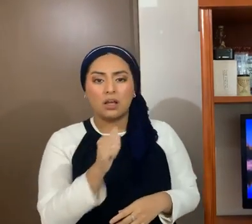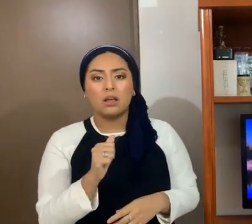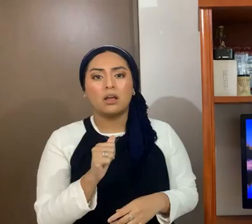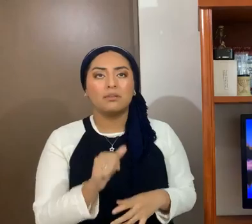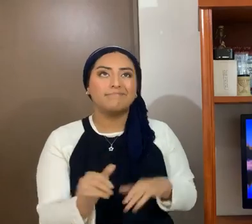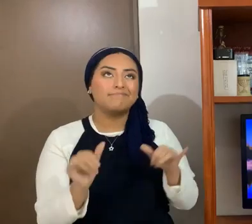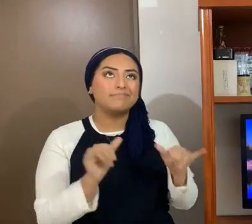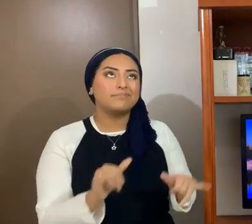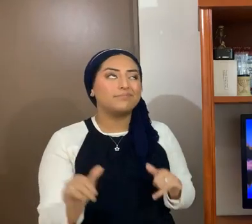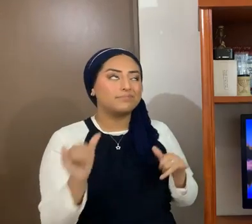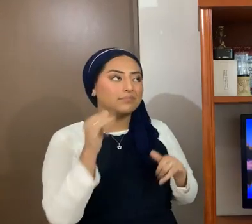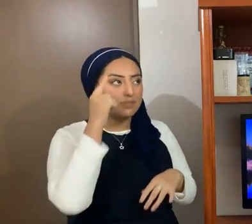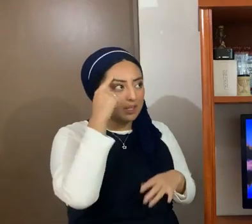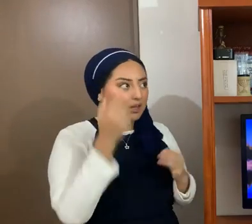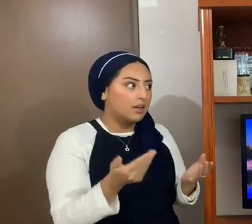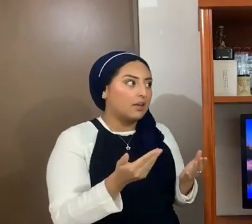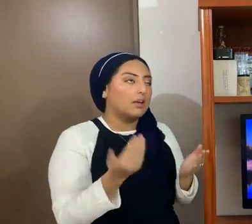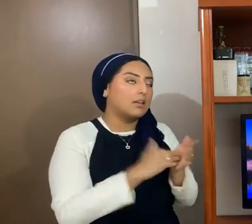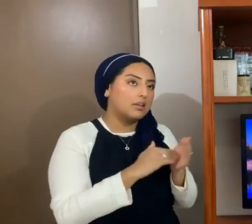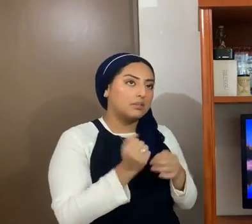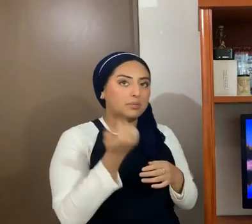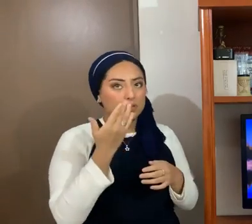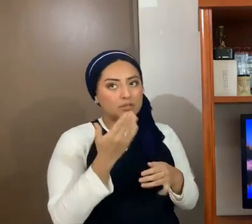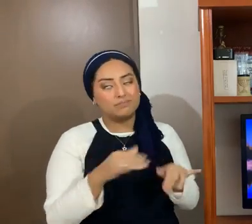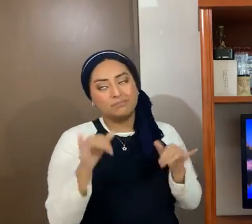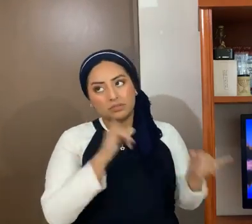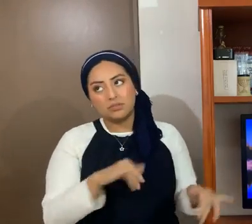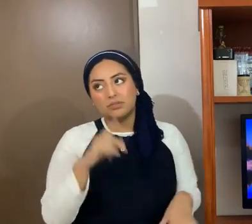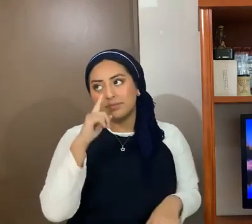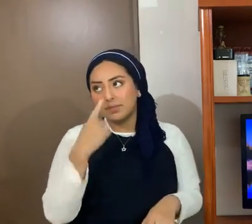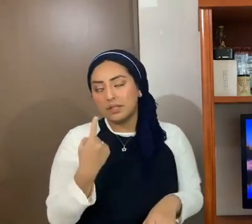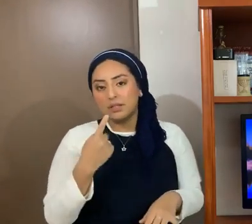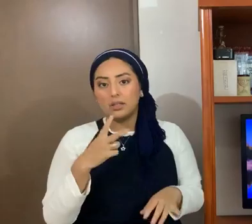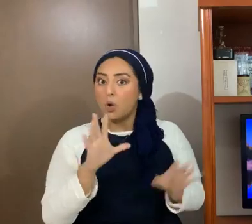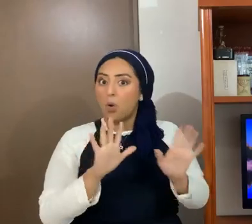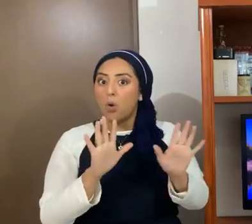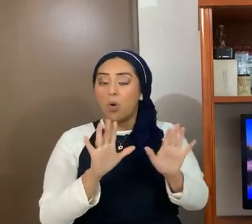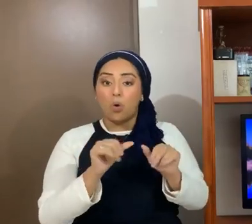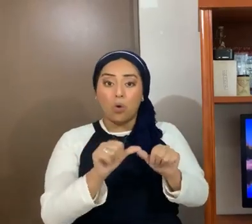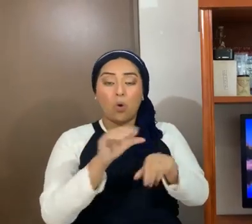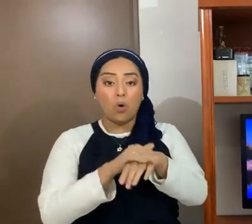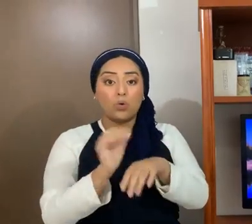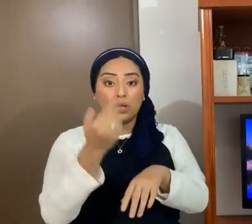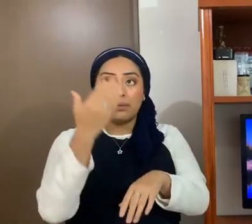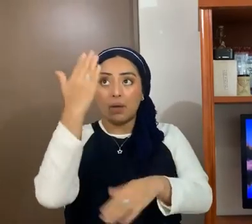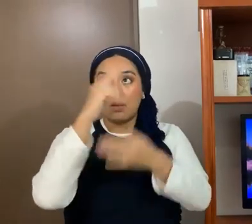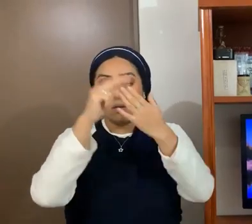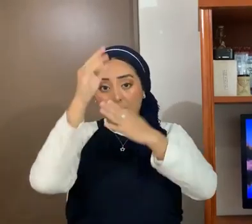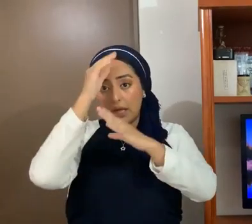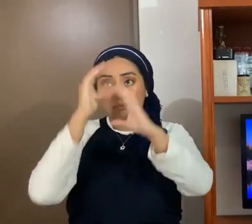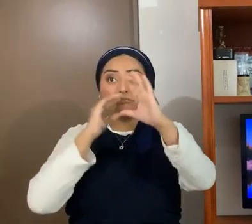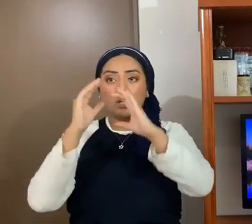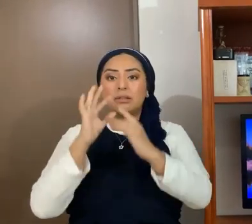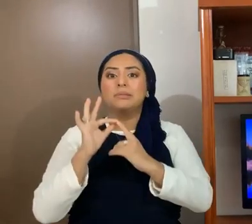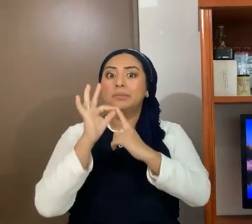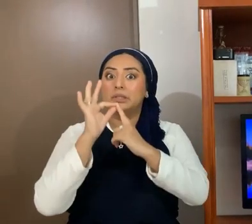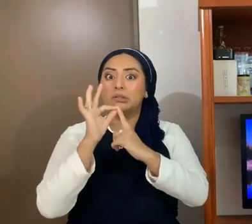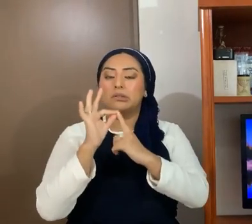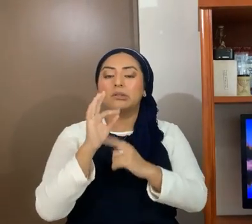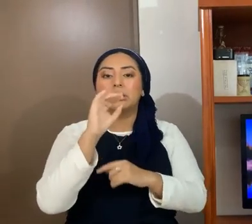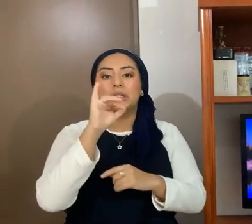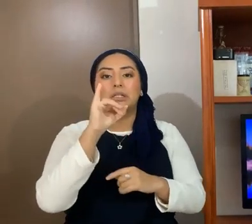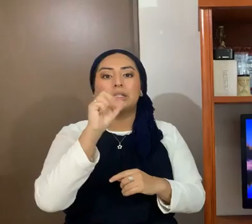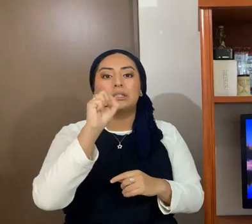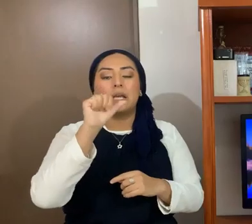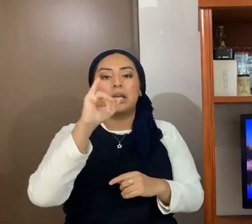acto rutinario, algo que, bueno, otro Shabbat y ya. No, en cada Shabbat el Eterno nos habla de una manera especial.